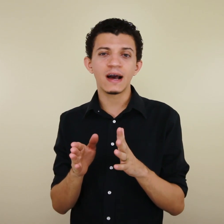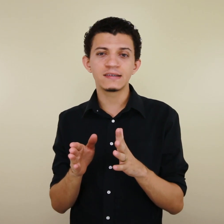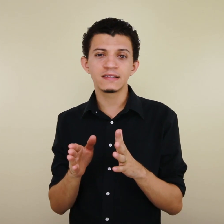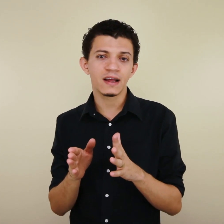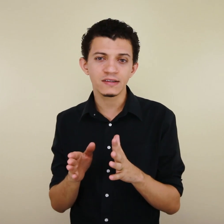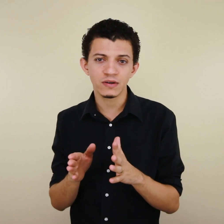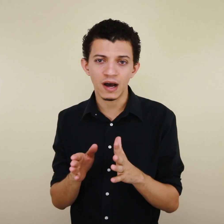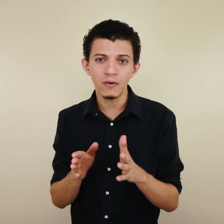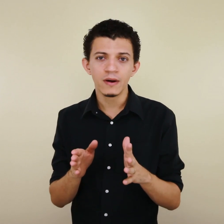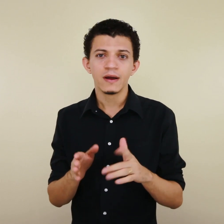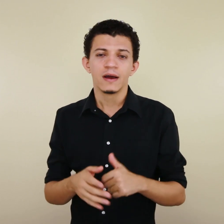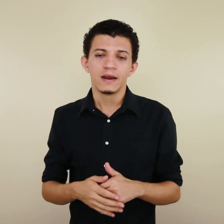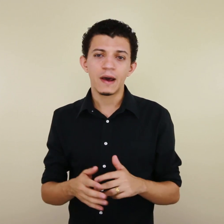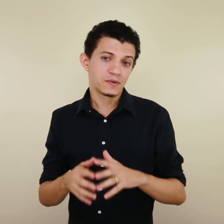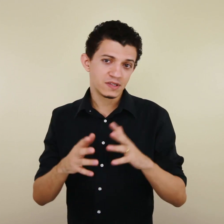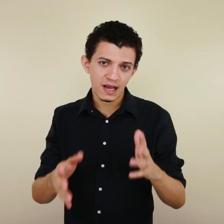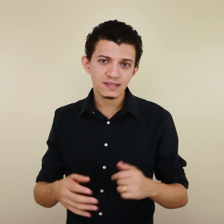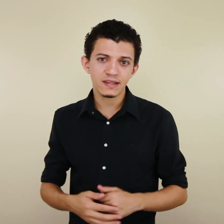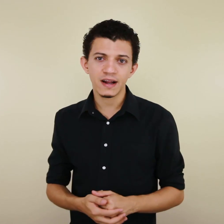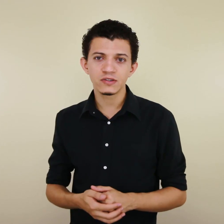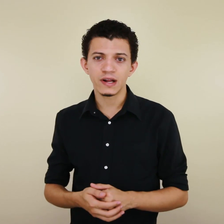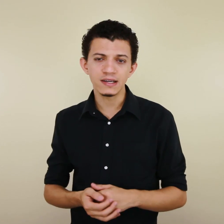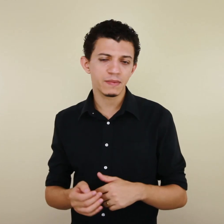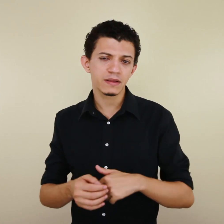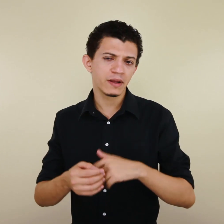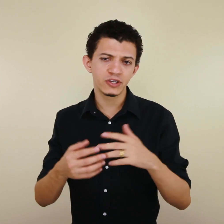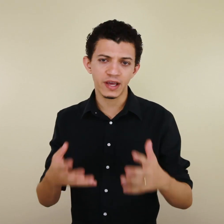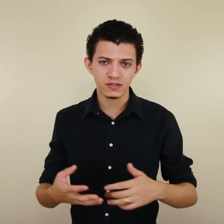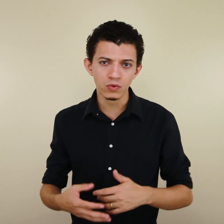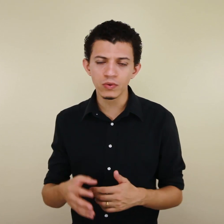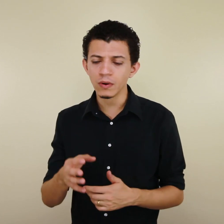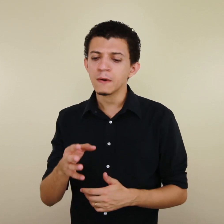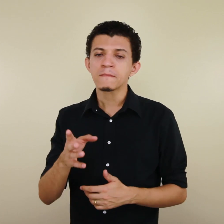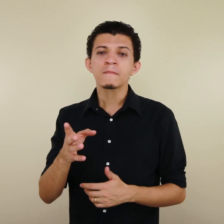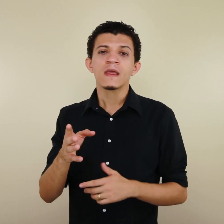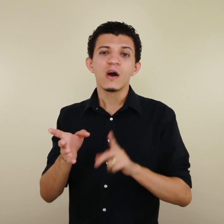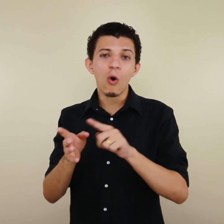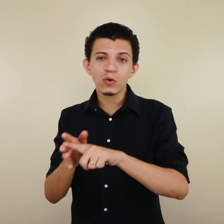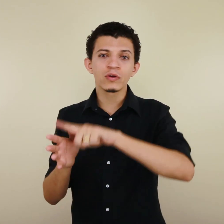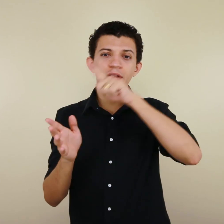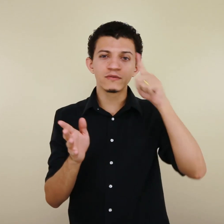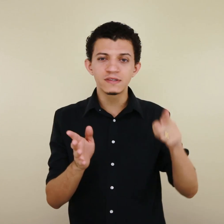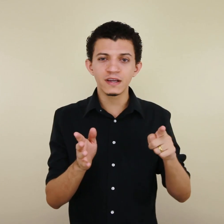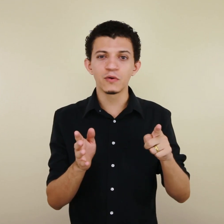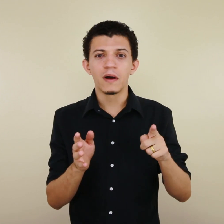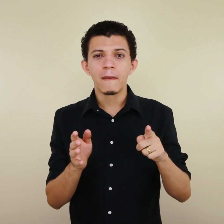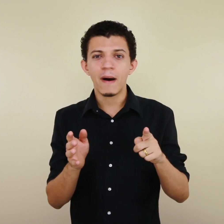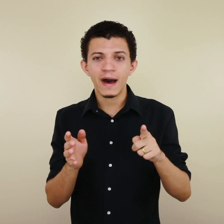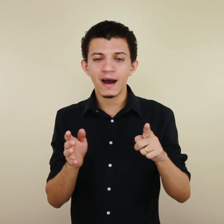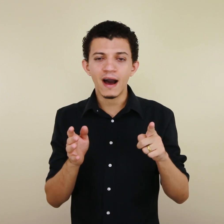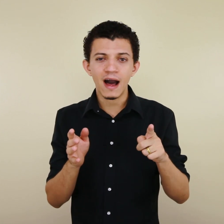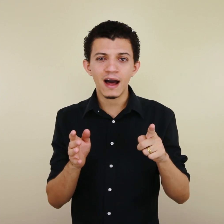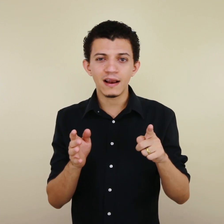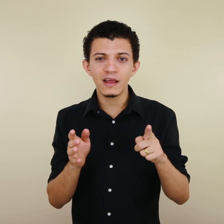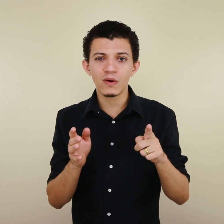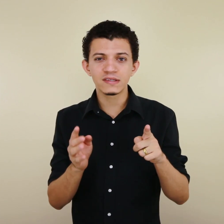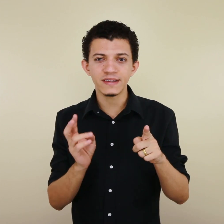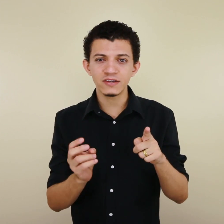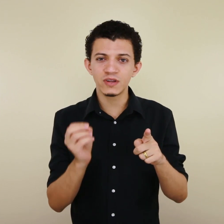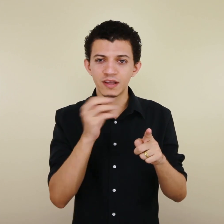sinais internacional, né, para os sinais internacionais, chamado de Gestuno, outro traduzindo para a língua de sinais de um